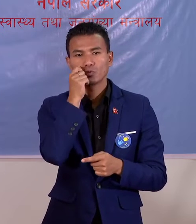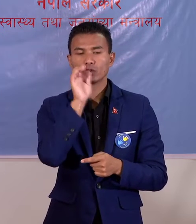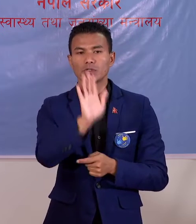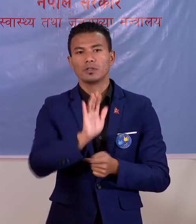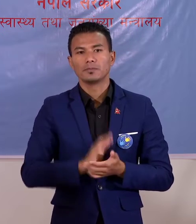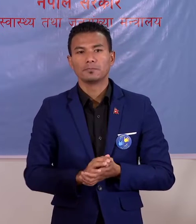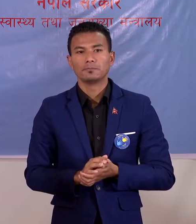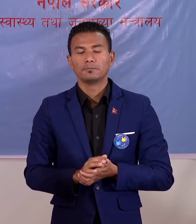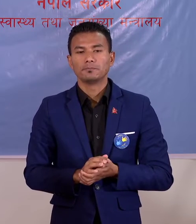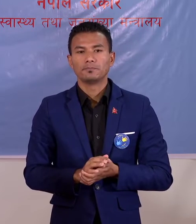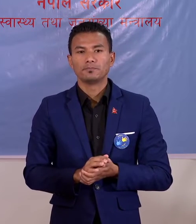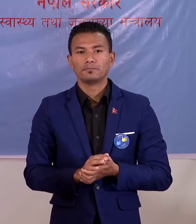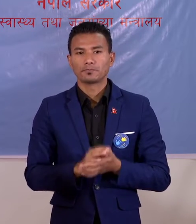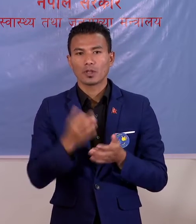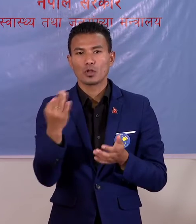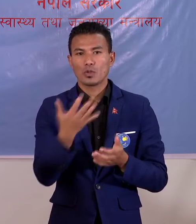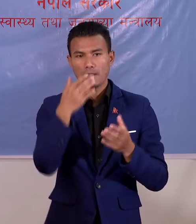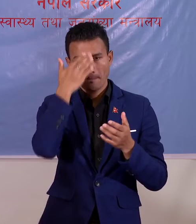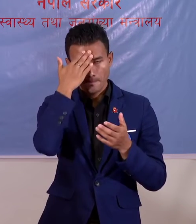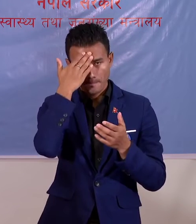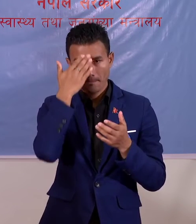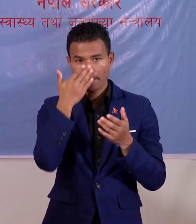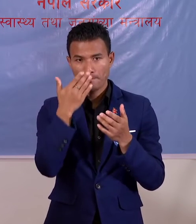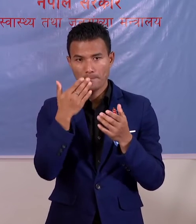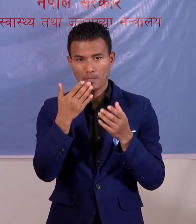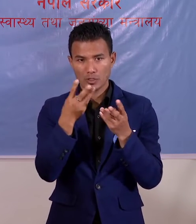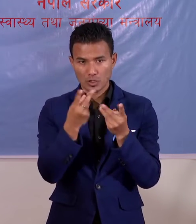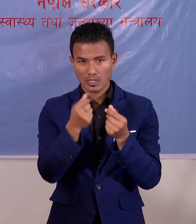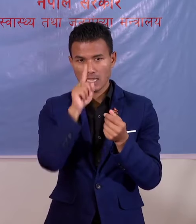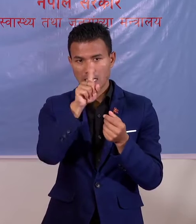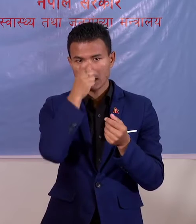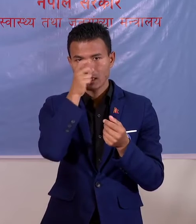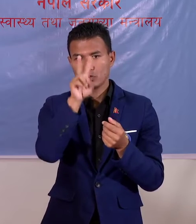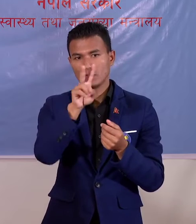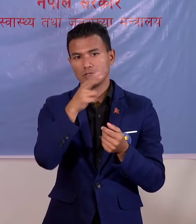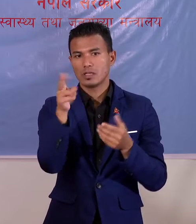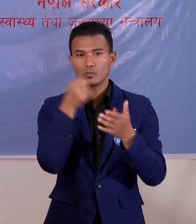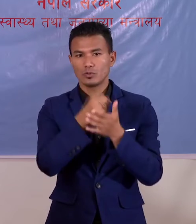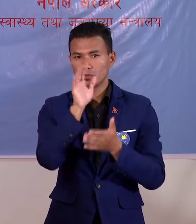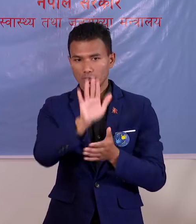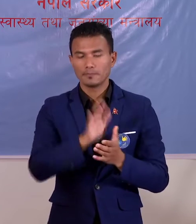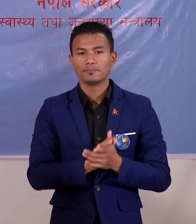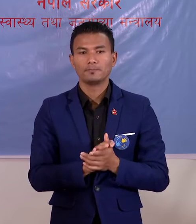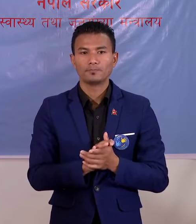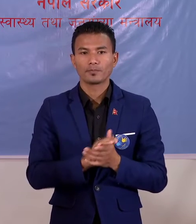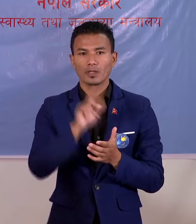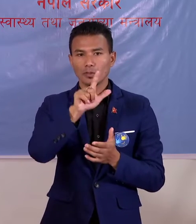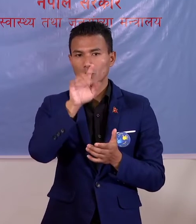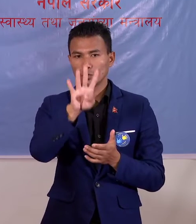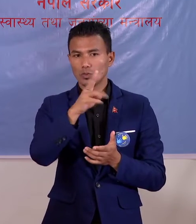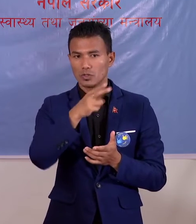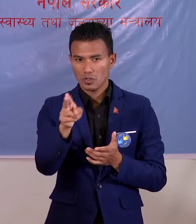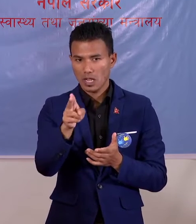हुनुहुन्छ। यसरी नयाँ संक्रमितको संख्या 102 पुगेको छ, जसमध्ये